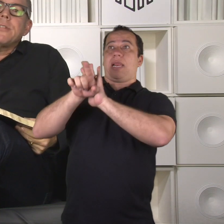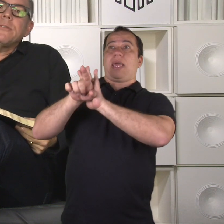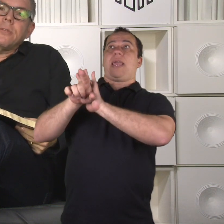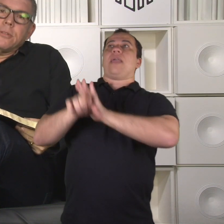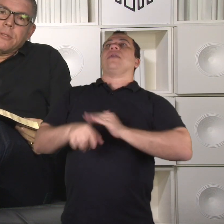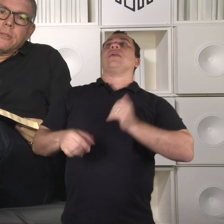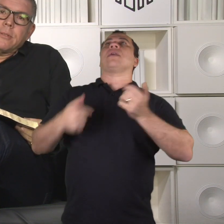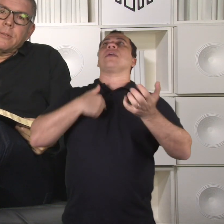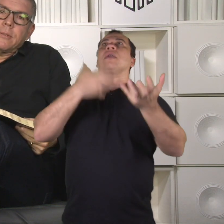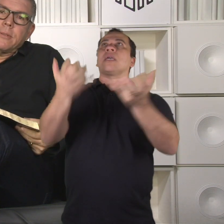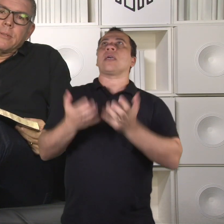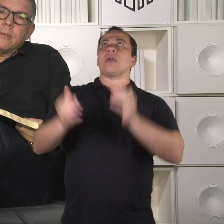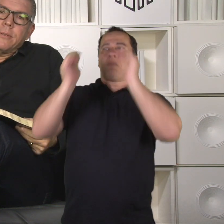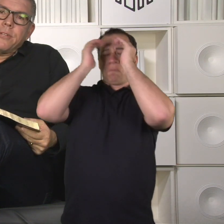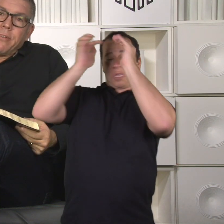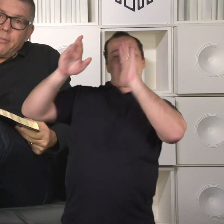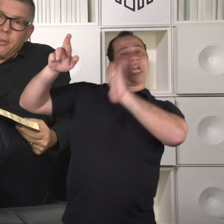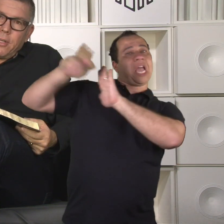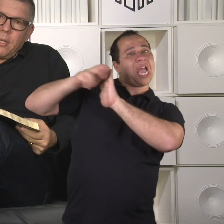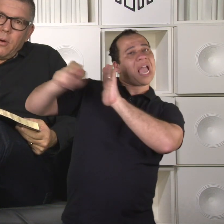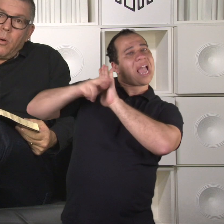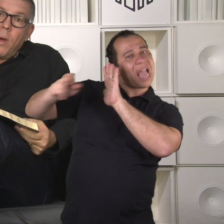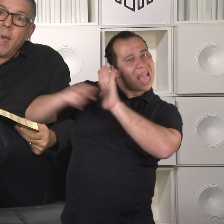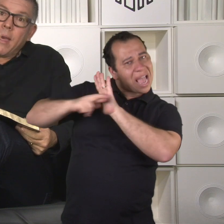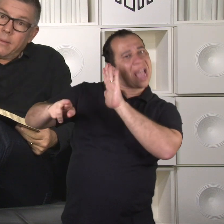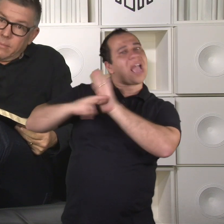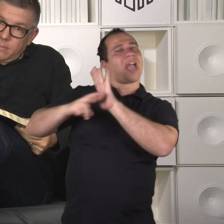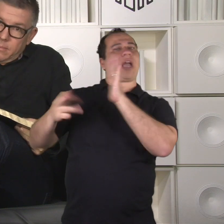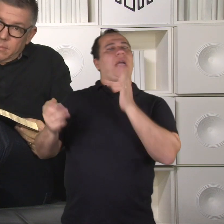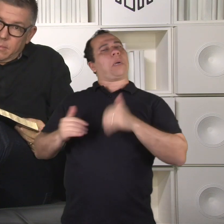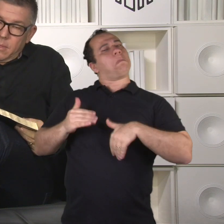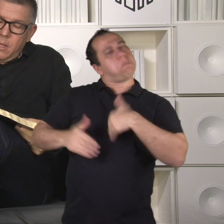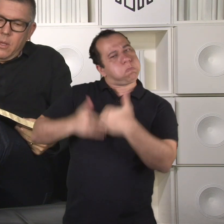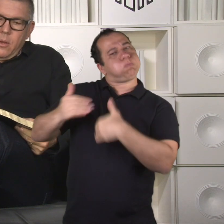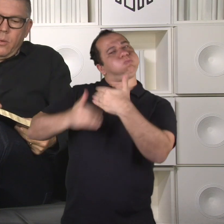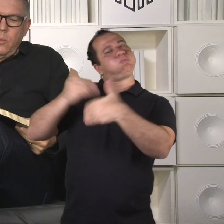Seguir a Jesus já foi ou é